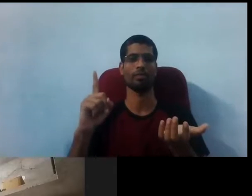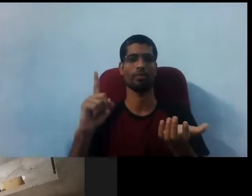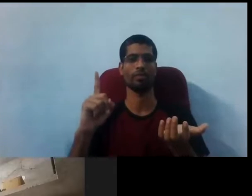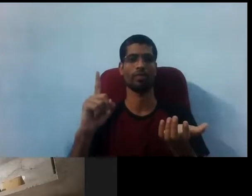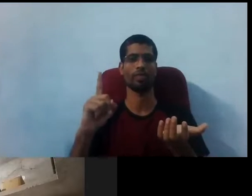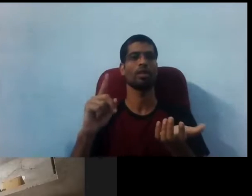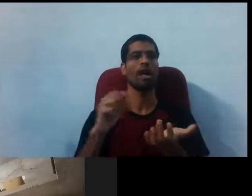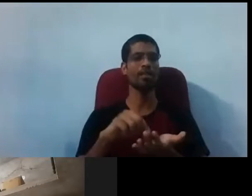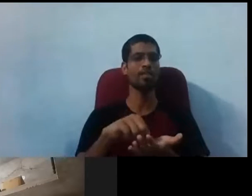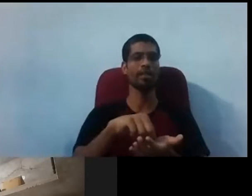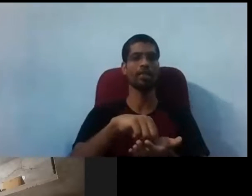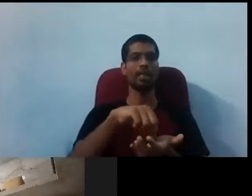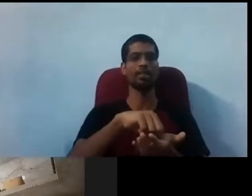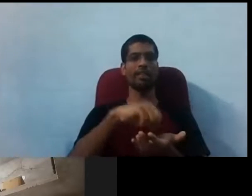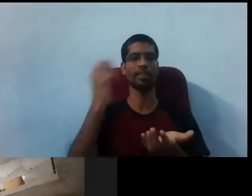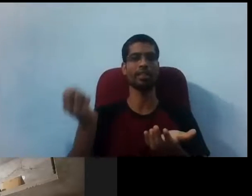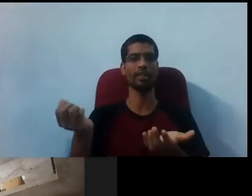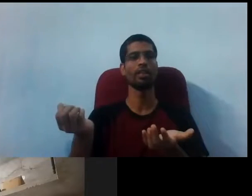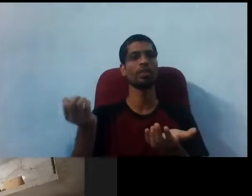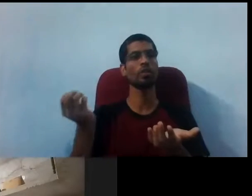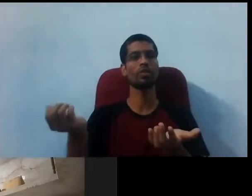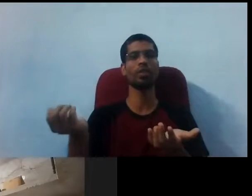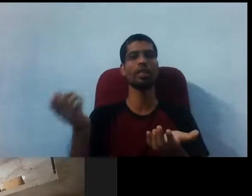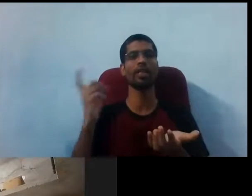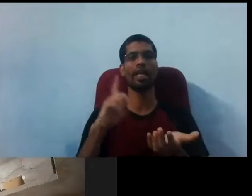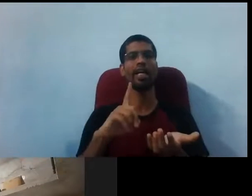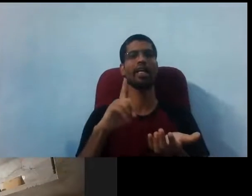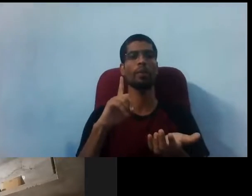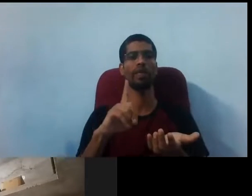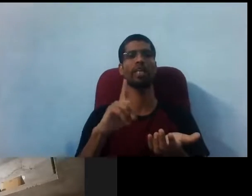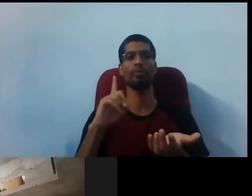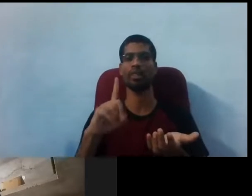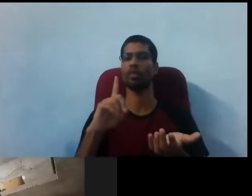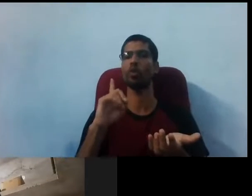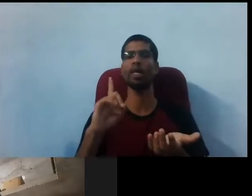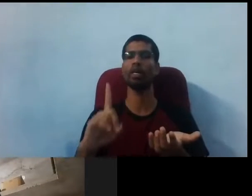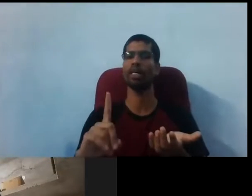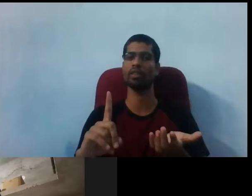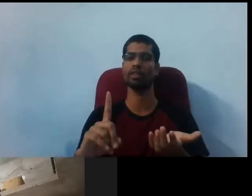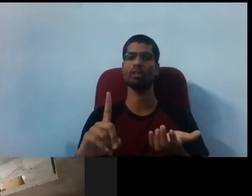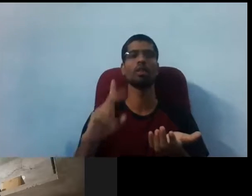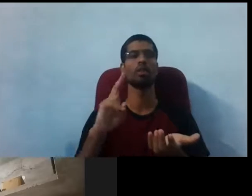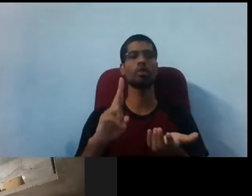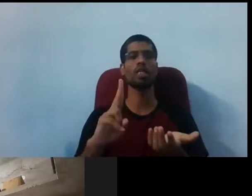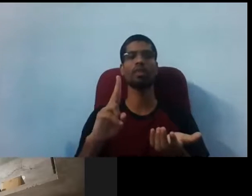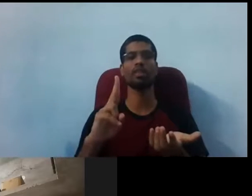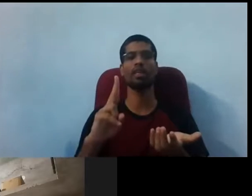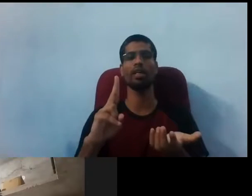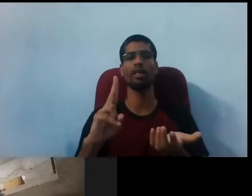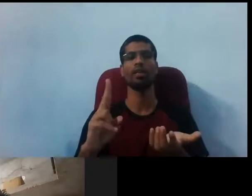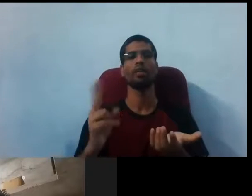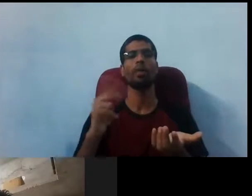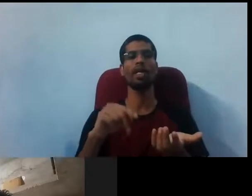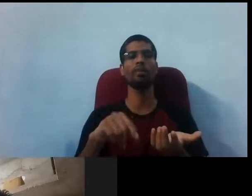मेथड। हाथ से अगर साफ करते हैं तो उसको हम लोग कह रहे हैं हैंड पिकिंग मेथड, वो है पहला मेथड। दूसरा मेथड